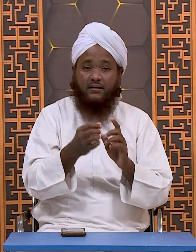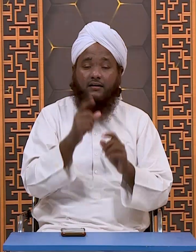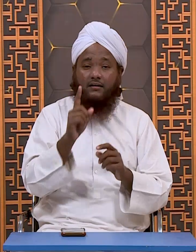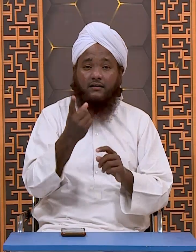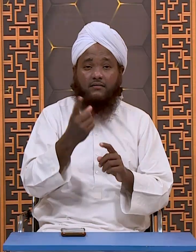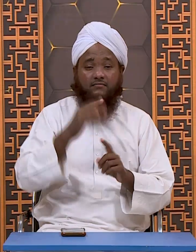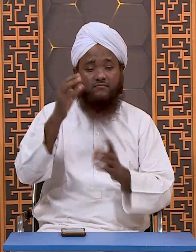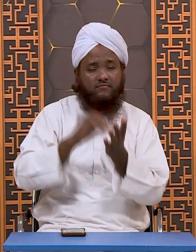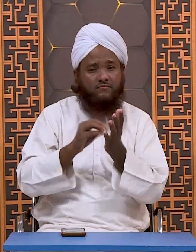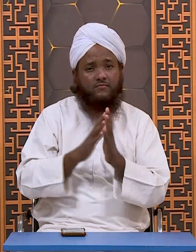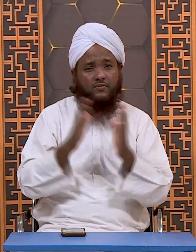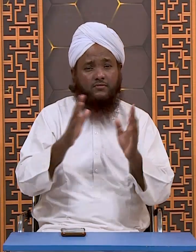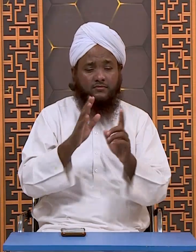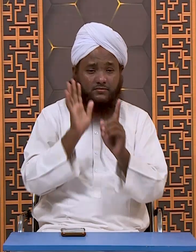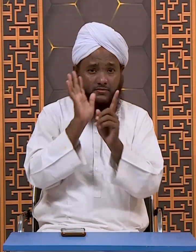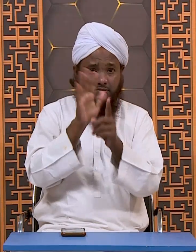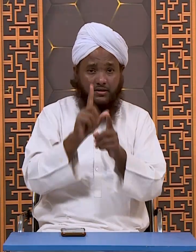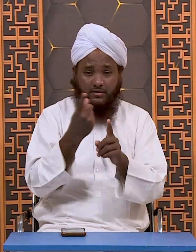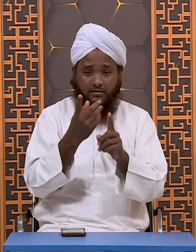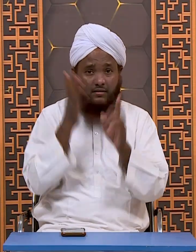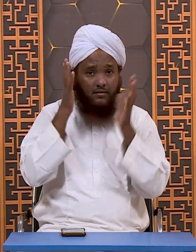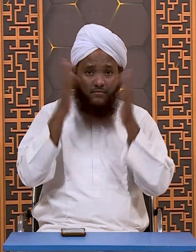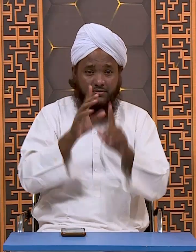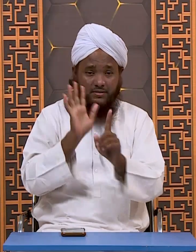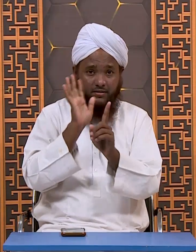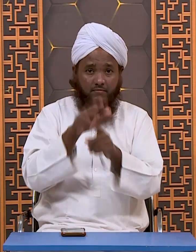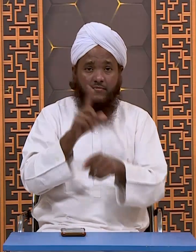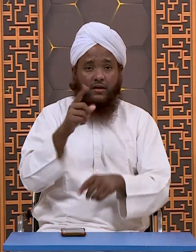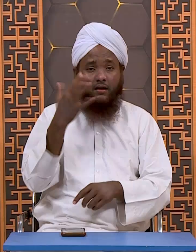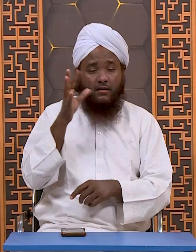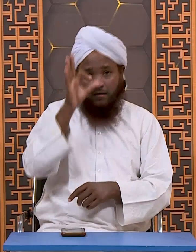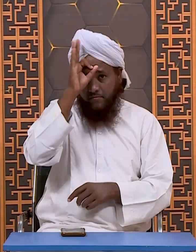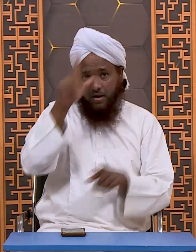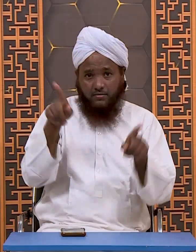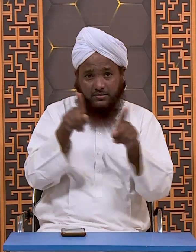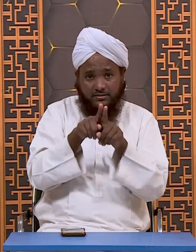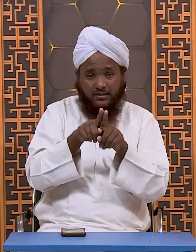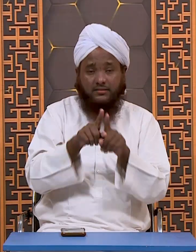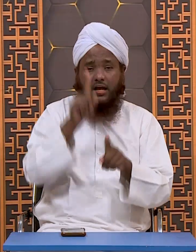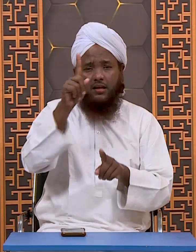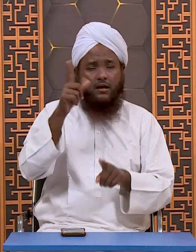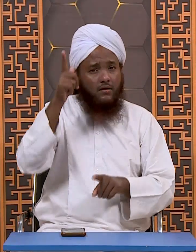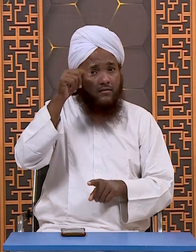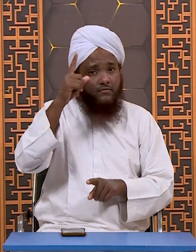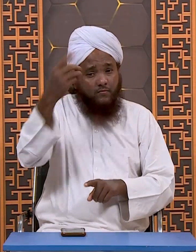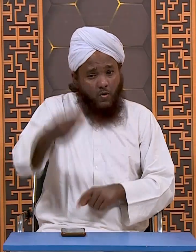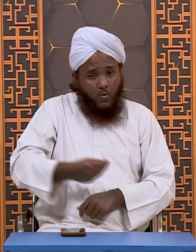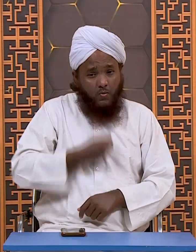اللہ اللہ۔ تکبیر اولیٰ کی فضیلت کے بارے میں مروی ہے کہ جو شخص اللہ کی رضا حاصل کرنے کے لیے 40 دن